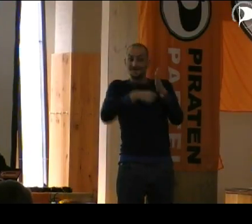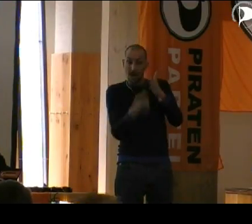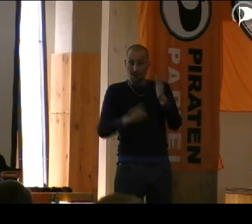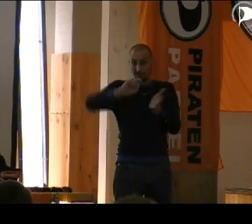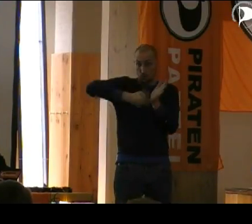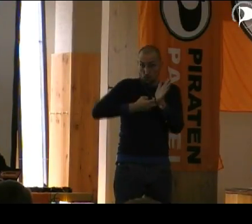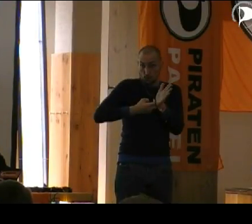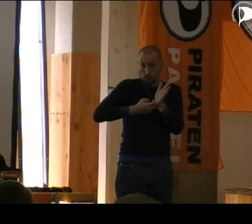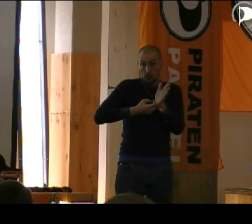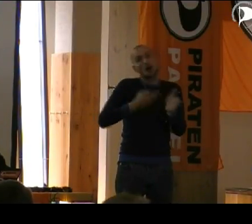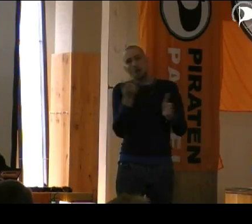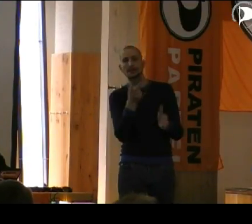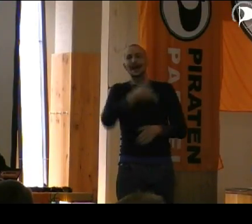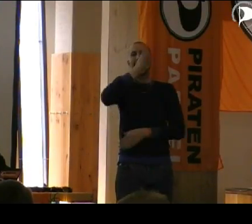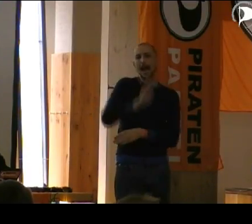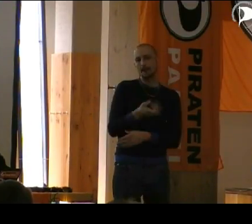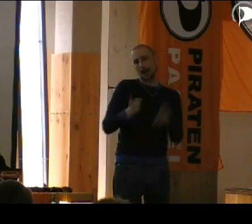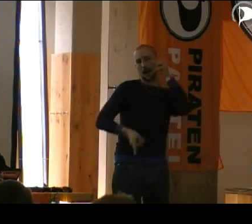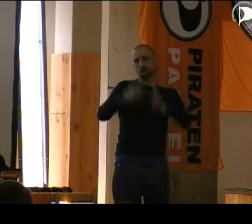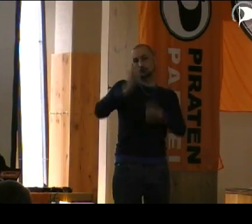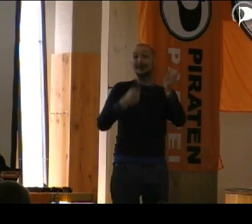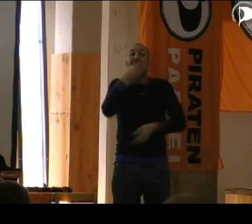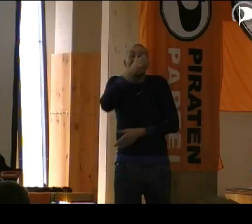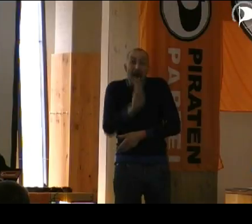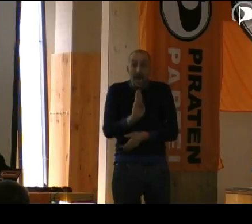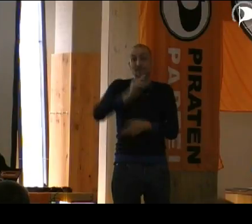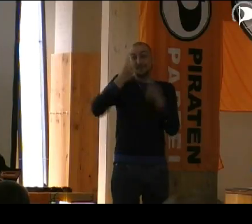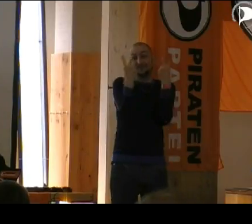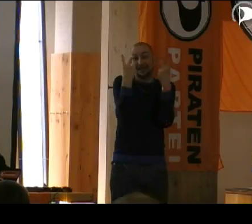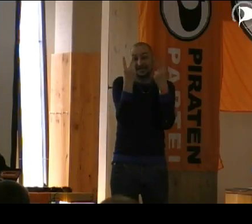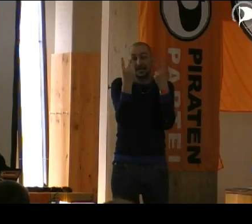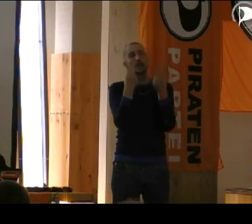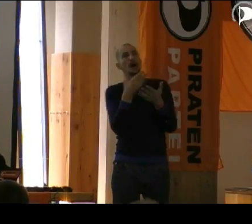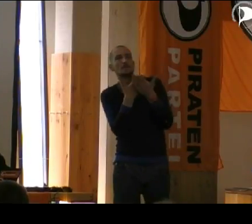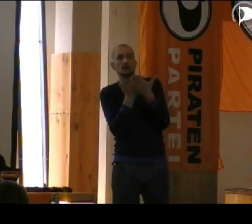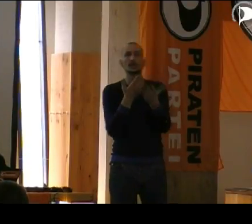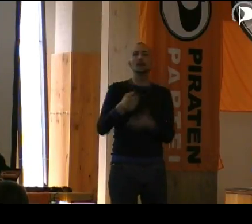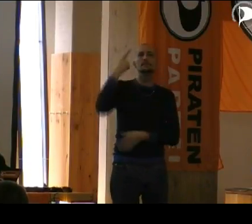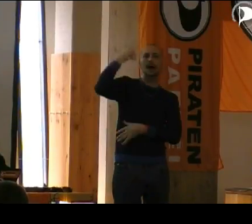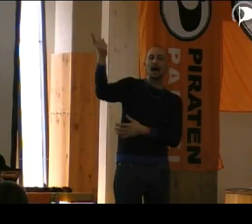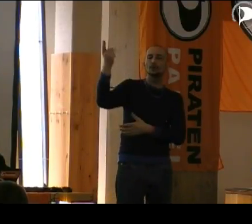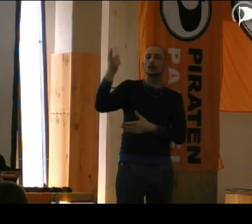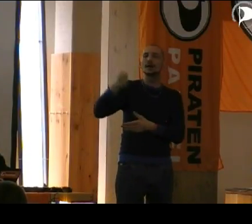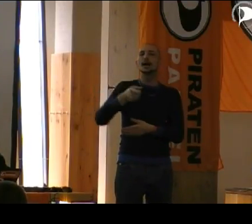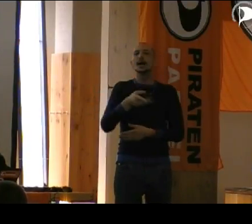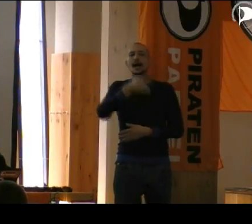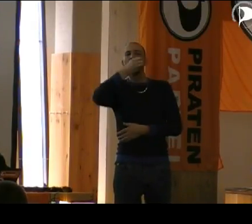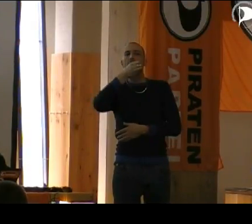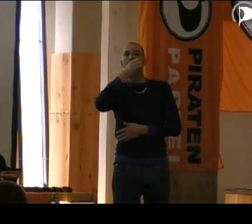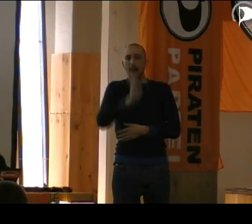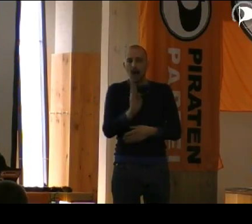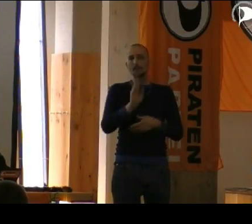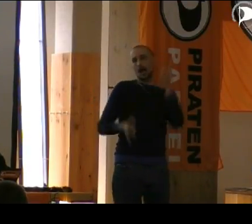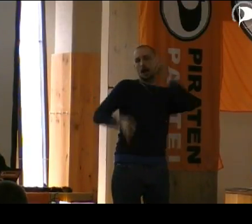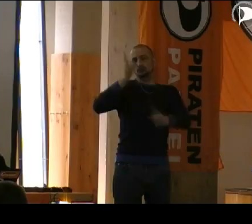auch geheime abstimmung bestimmt sich ganz wichtig wenn ihr der meinung seid eine abstimmung geheim sich konsumenten